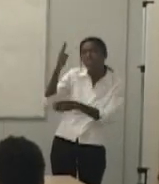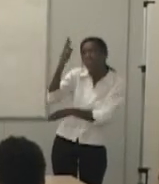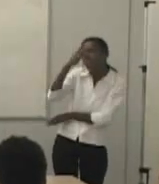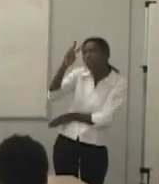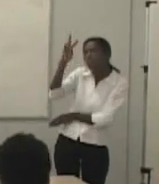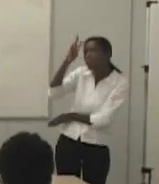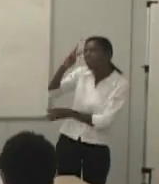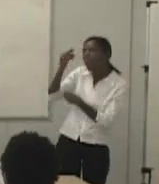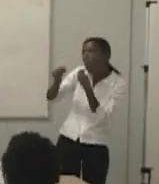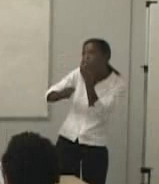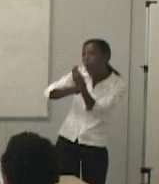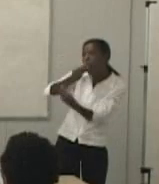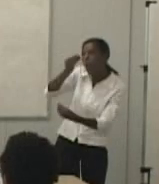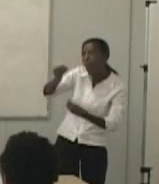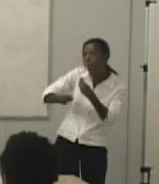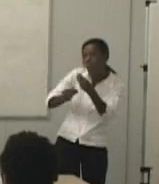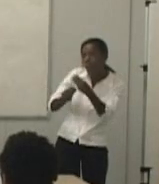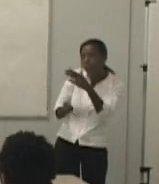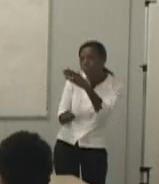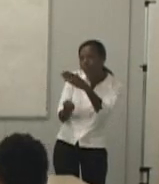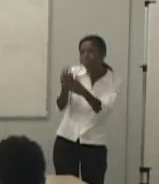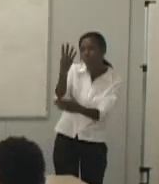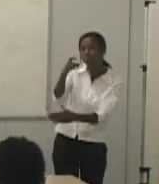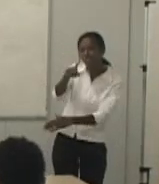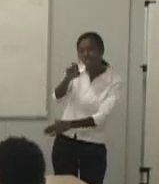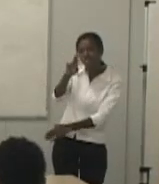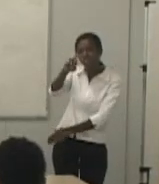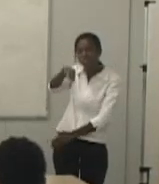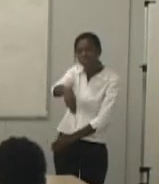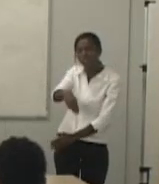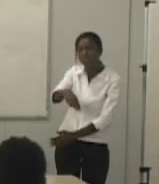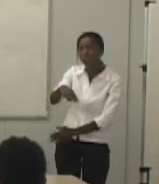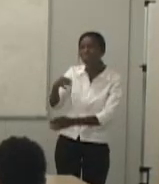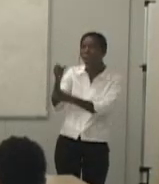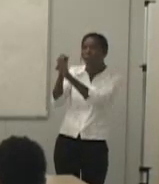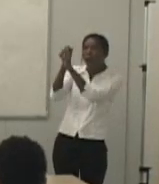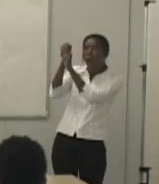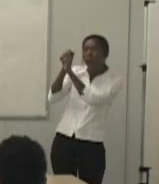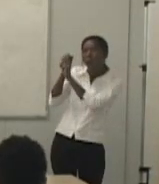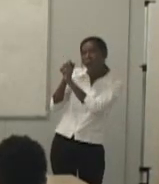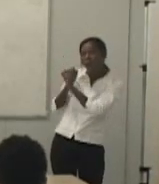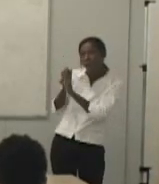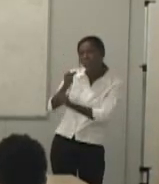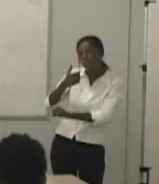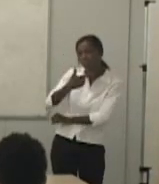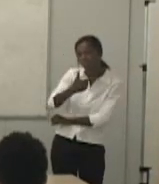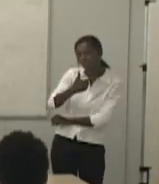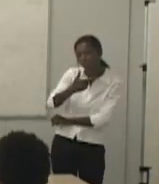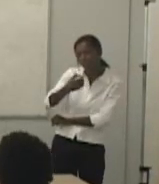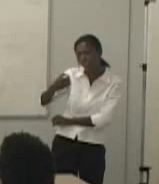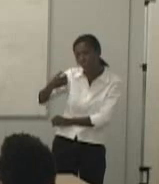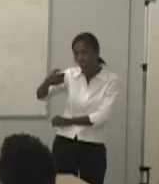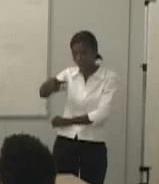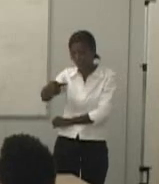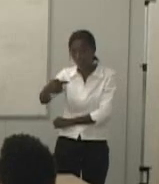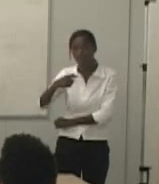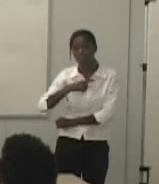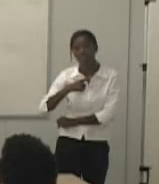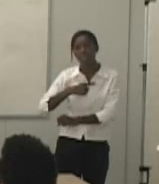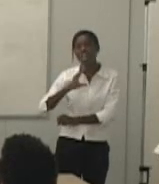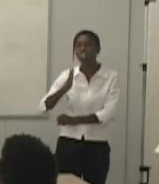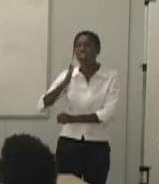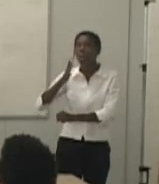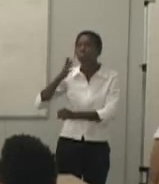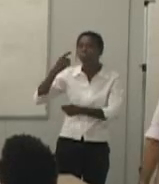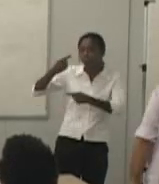como xerin nasceu eh a gente lá em 2007 nós estávamos envolvidos discutindo